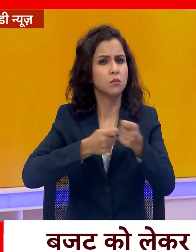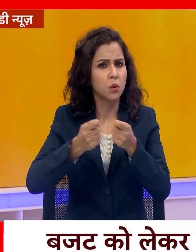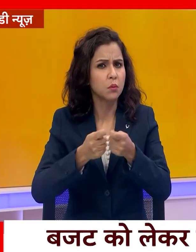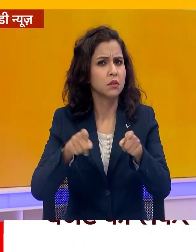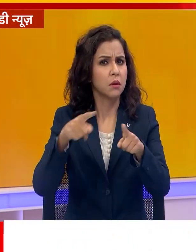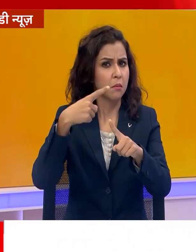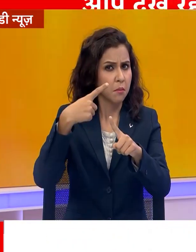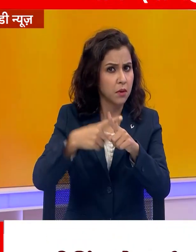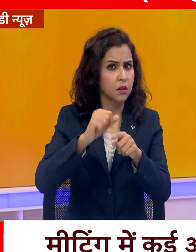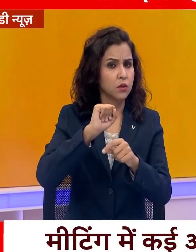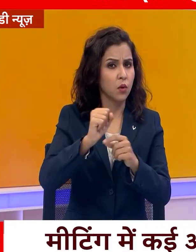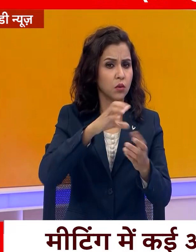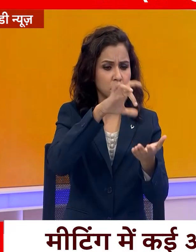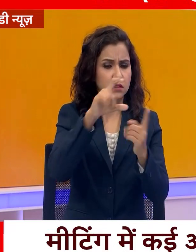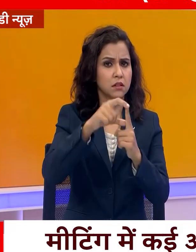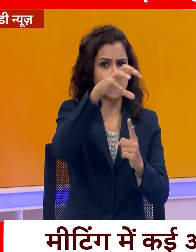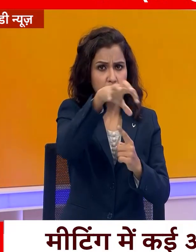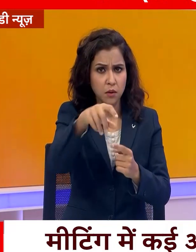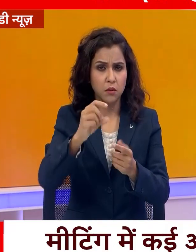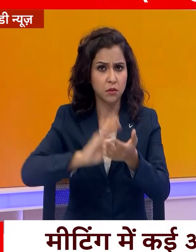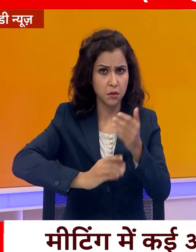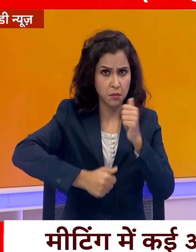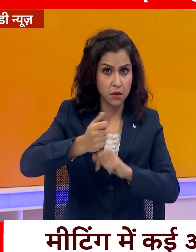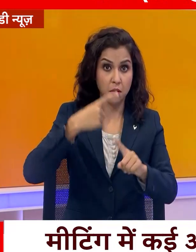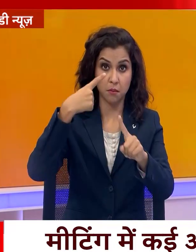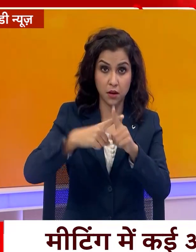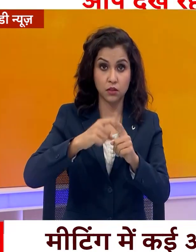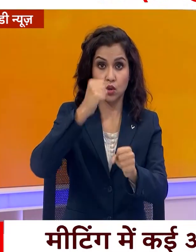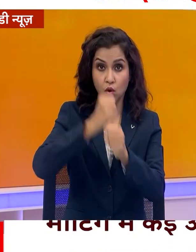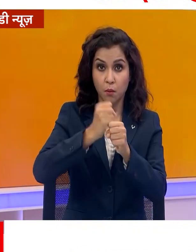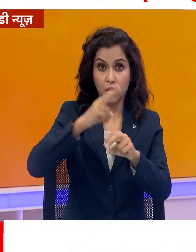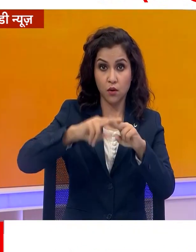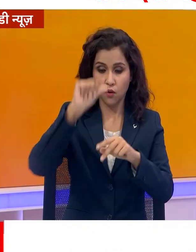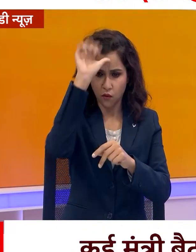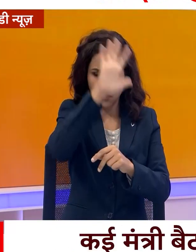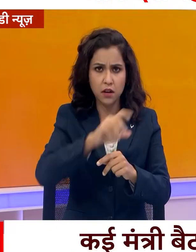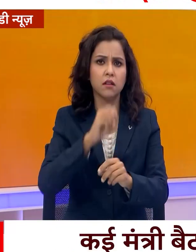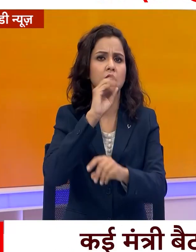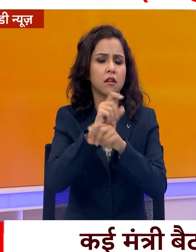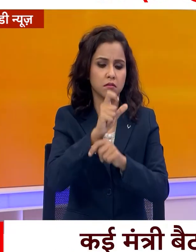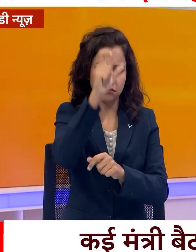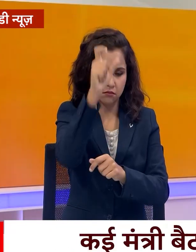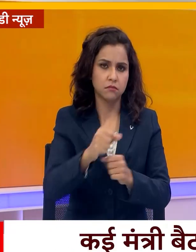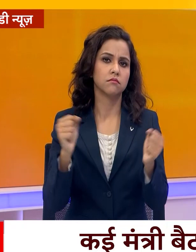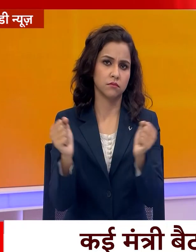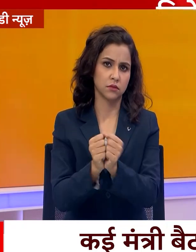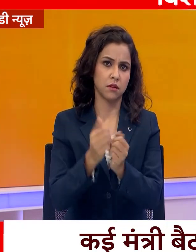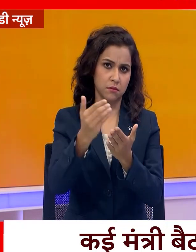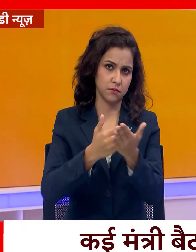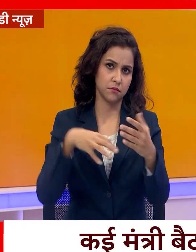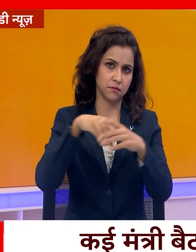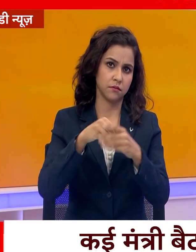कॉरपोरेट मामलों के विभागों के सचिव और भारत सरकार के मुख्य आर्थिक सलाहकार भी शामिल हुए